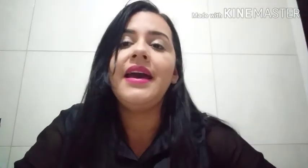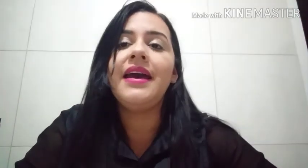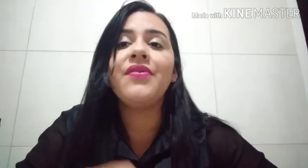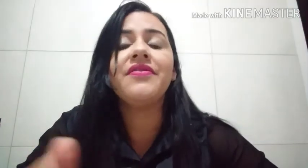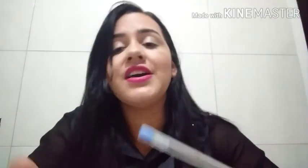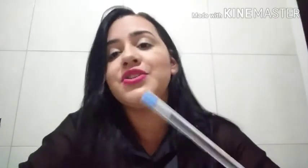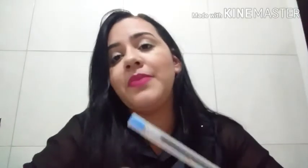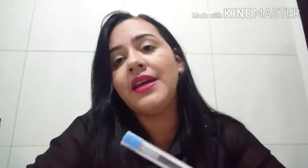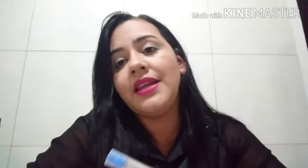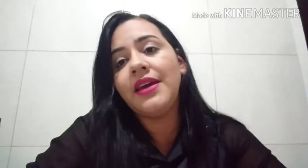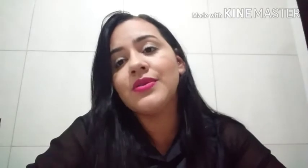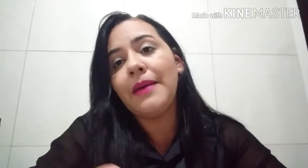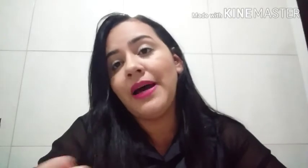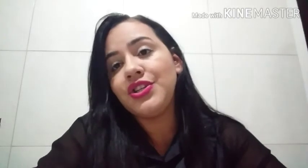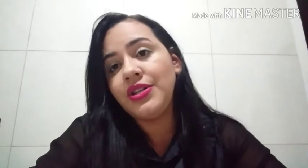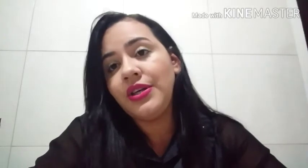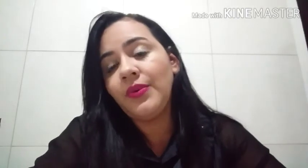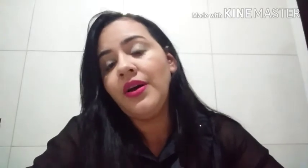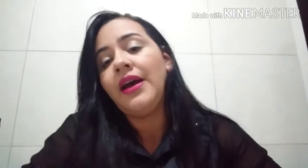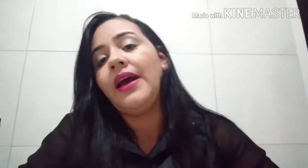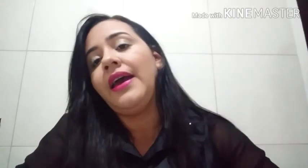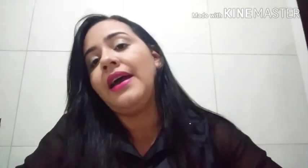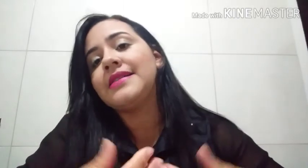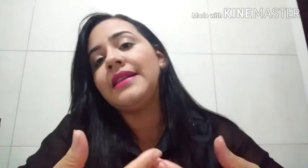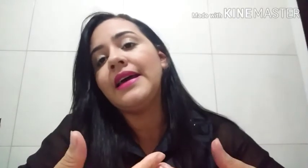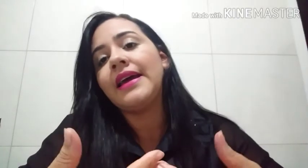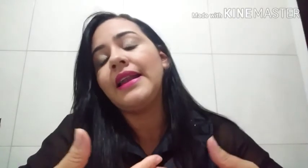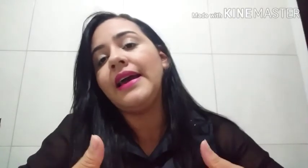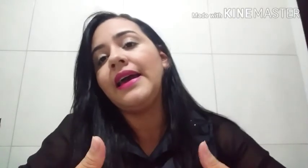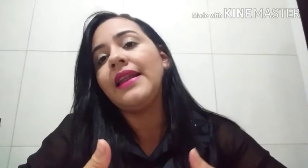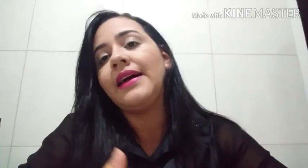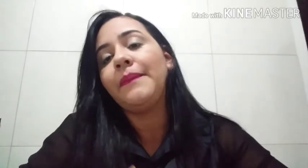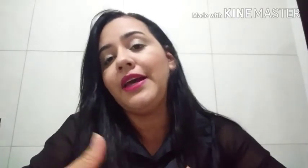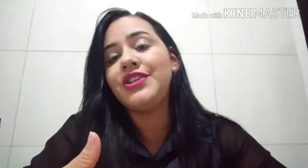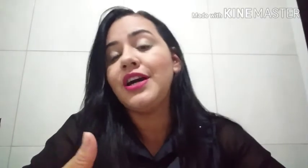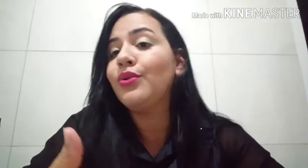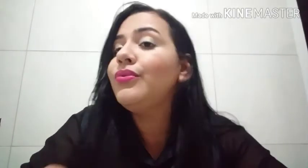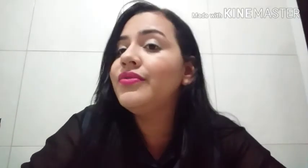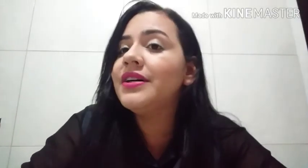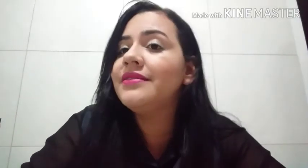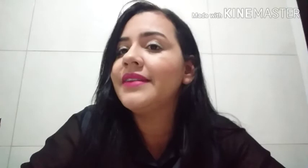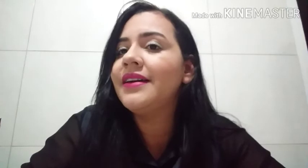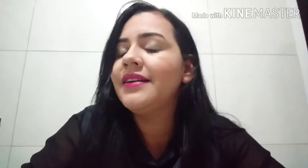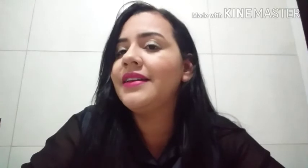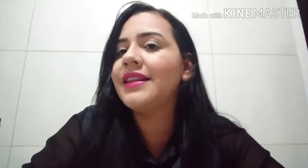Ao invés de perder o sapatinho, a Cinderela, ela perde a luva, né? Então, é o